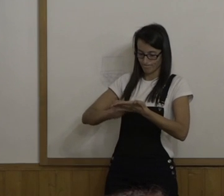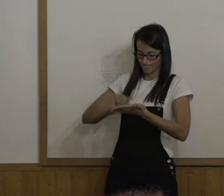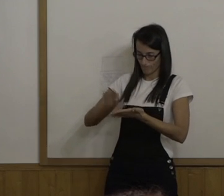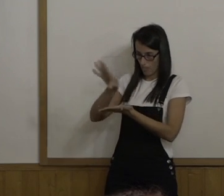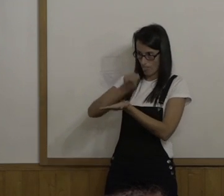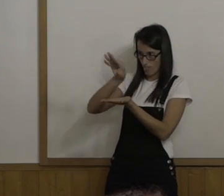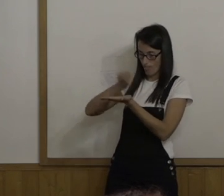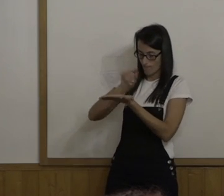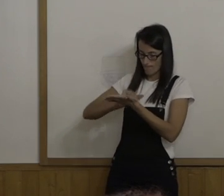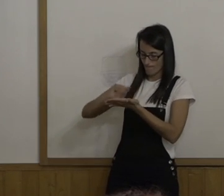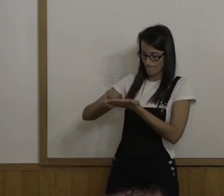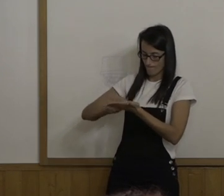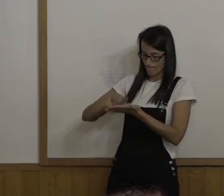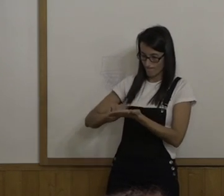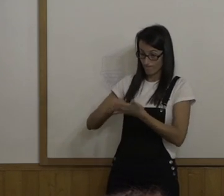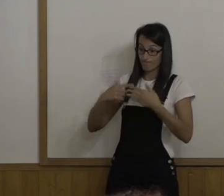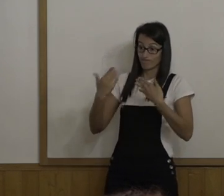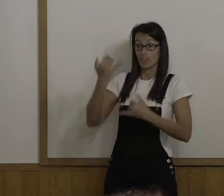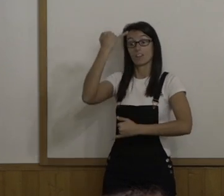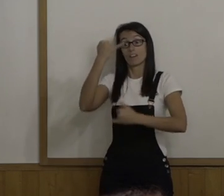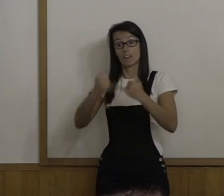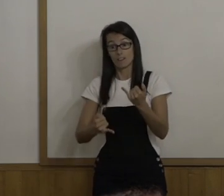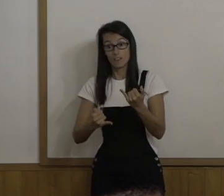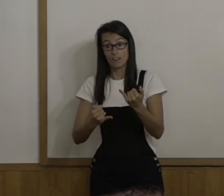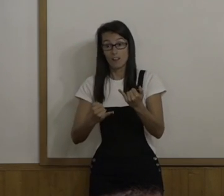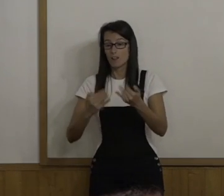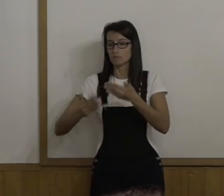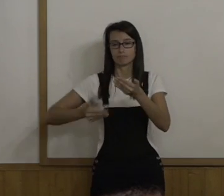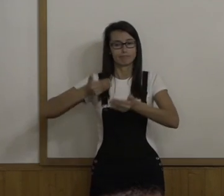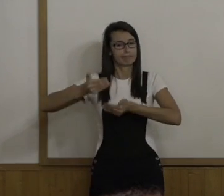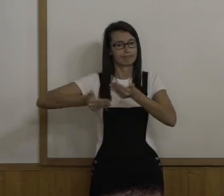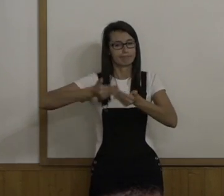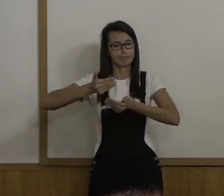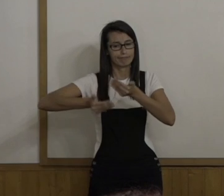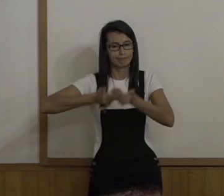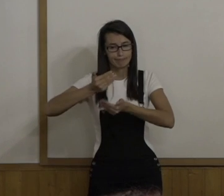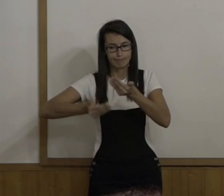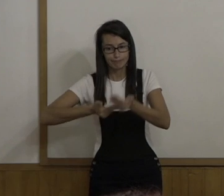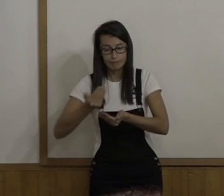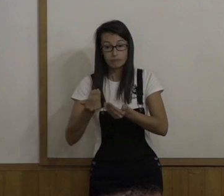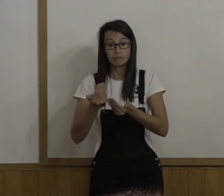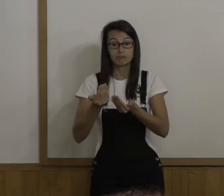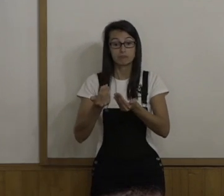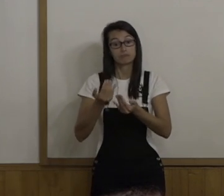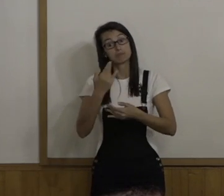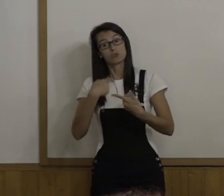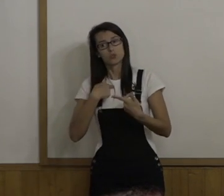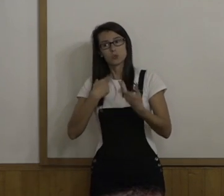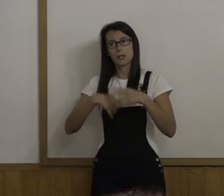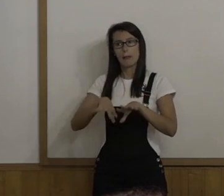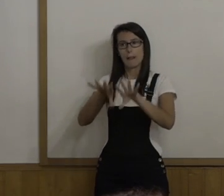Y bueno, el tema es que la historia es que pasó un tiempo y de aquello saqué dos lecciones bastante